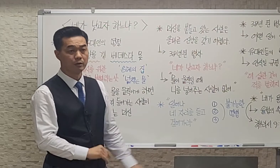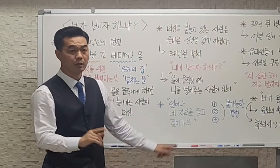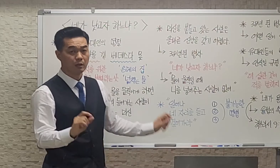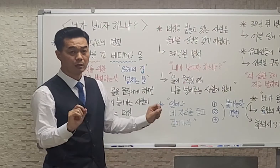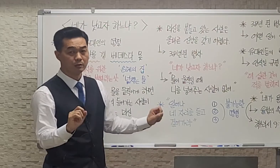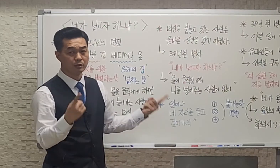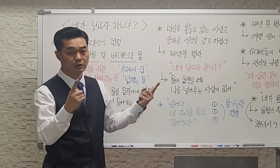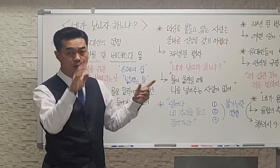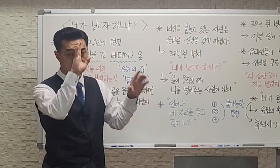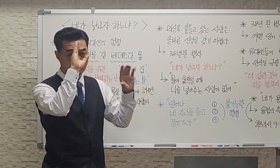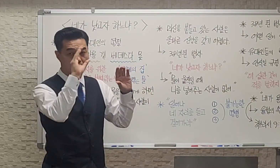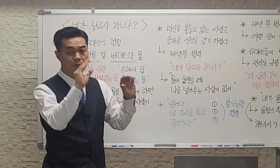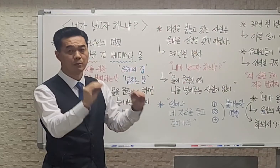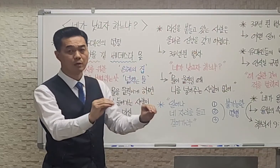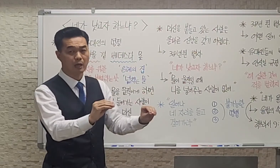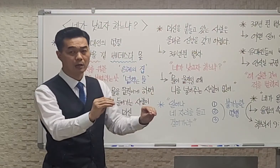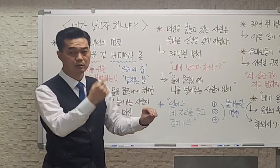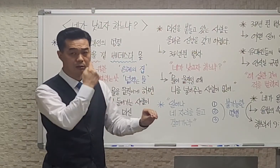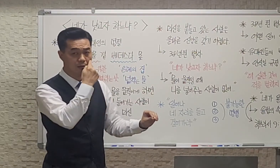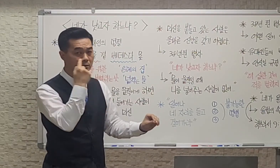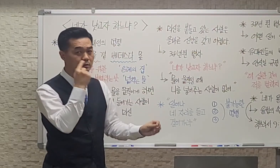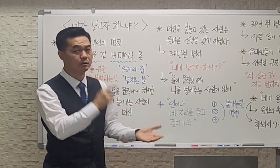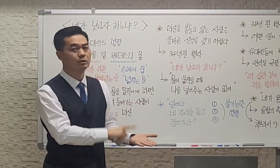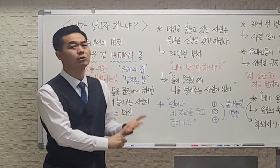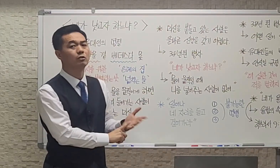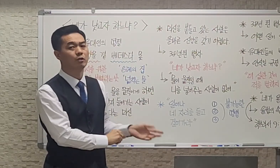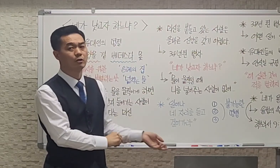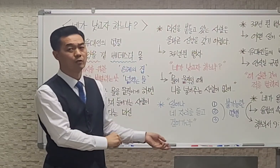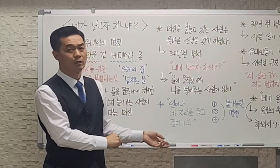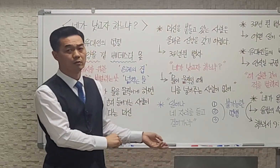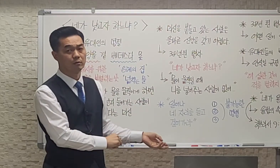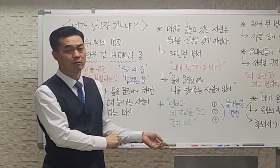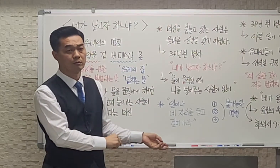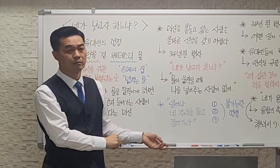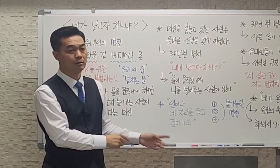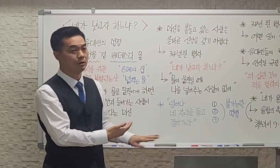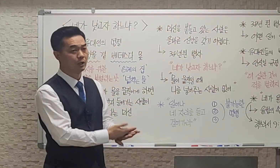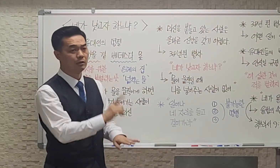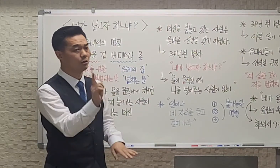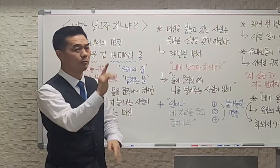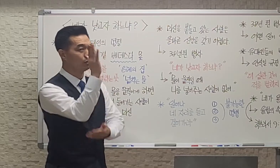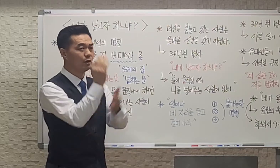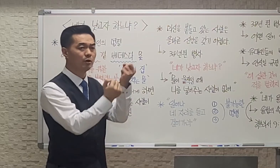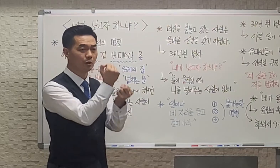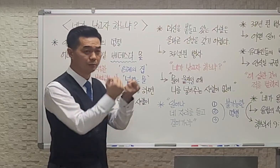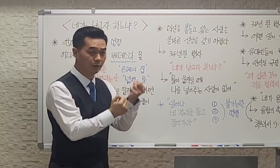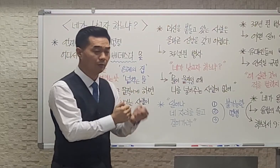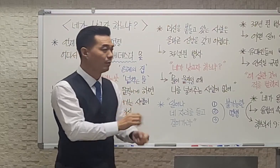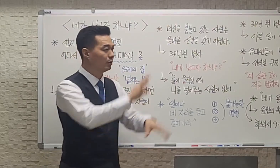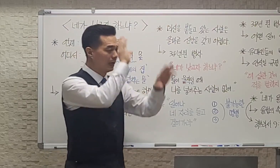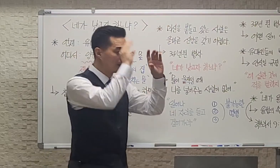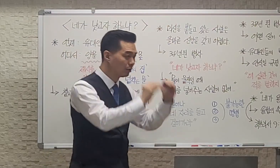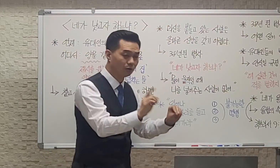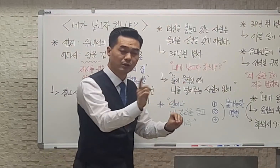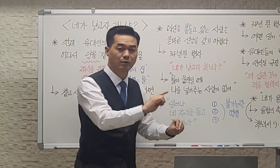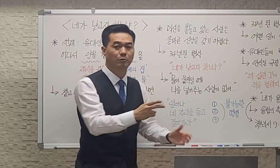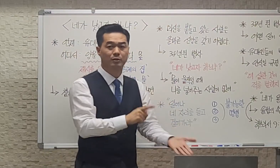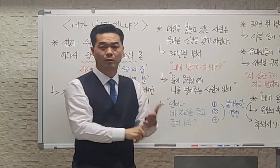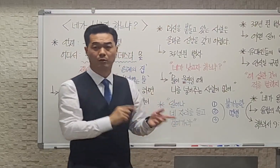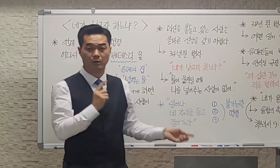근데 즉시 병이 나은 증거인 거예요. 다른 거 뭐 설명이 없어요. 뭐 나았다 어쨌다 없어요.